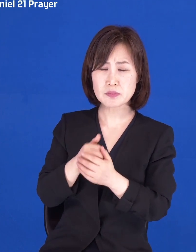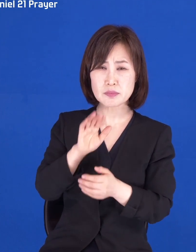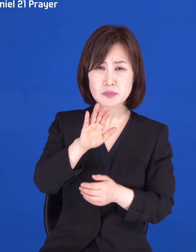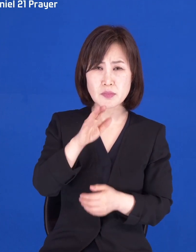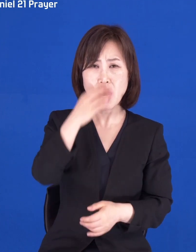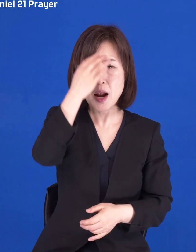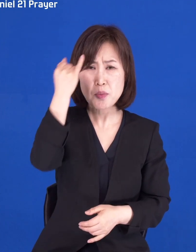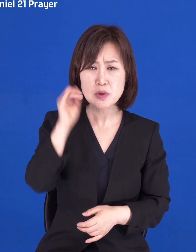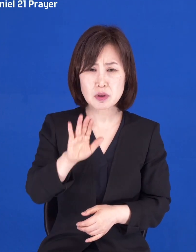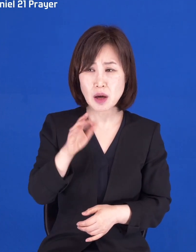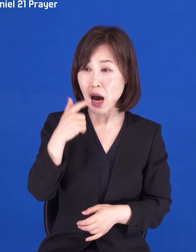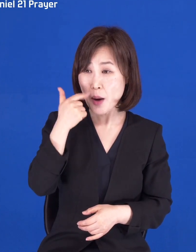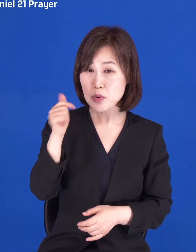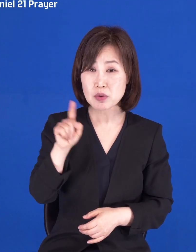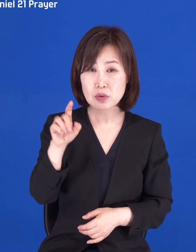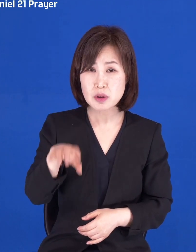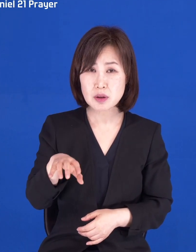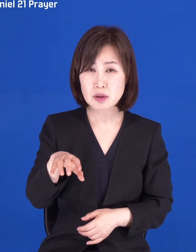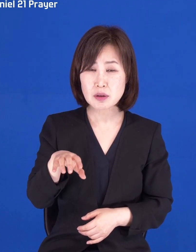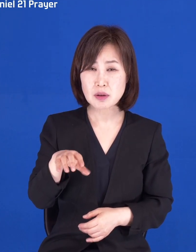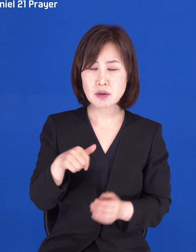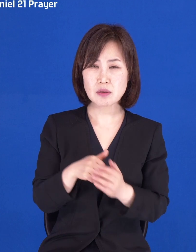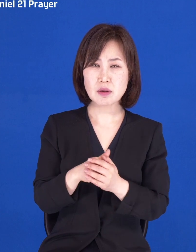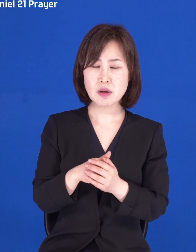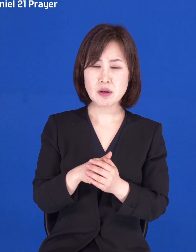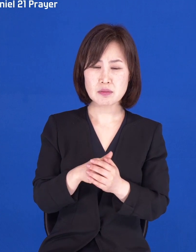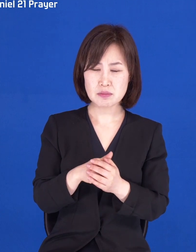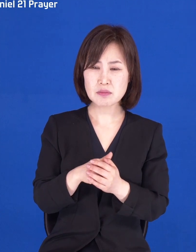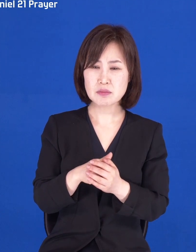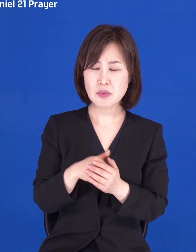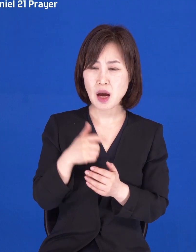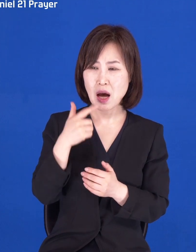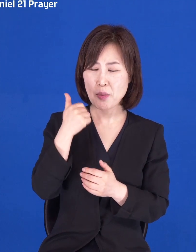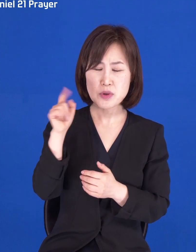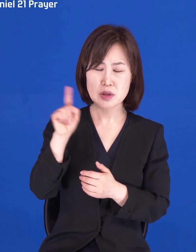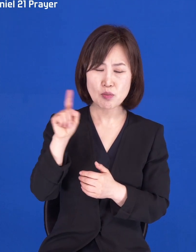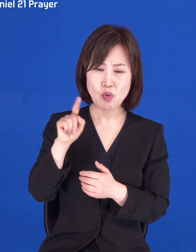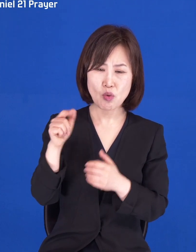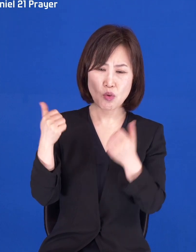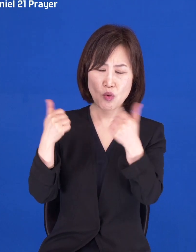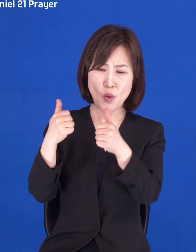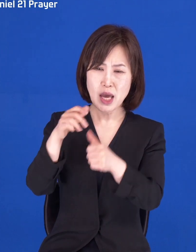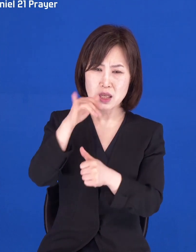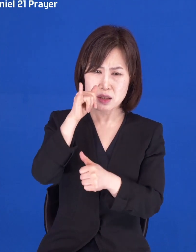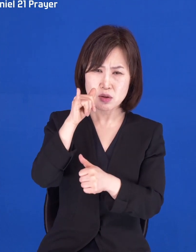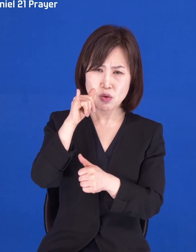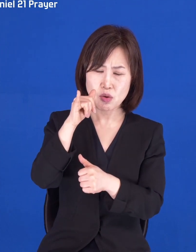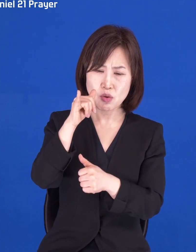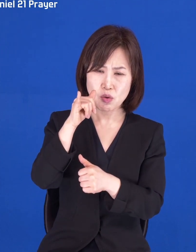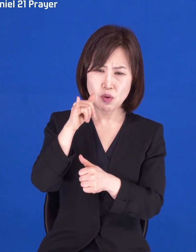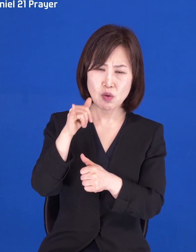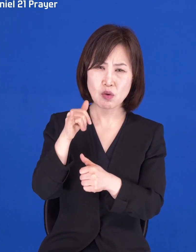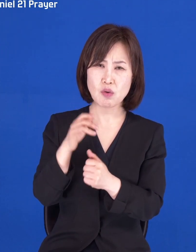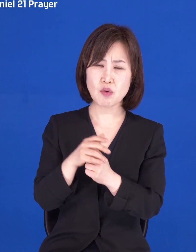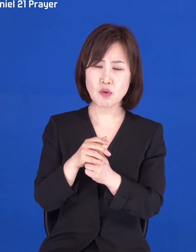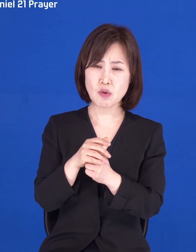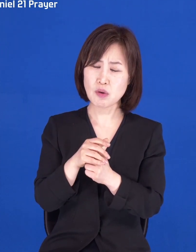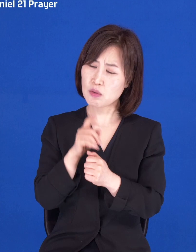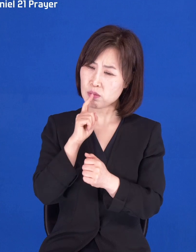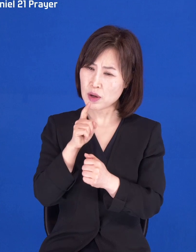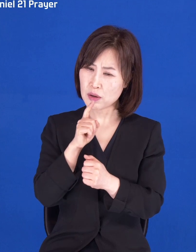어디 가셨냐고 물어봤더니 아버지는 저기 관리위원회 회의가 있어서 올라가셨다고.